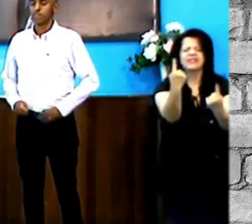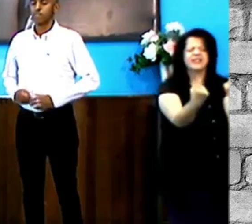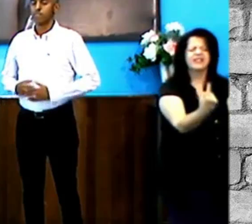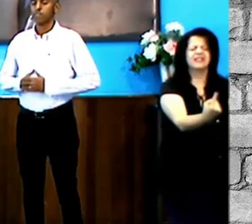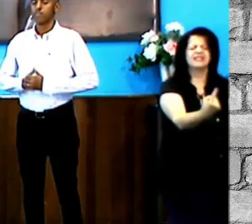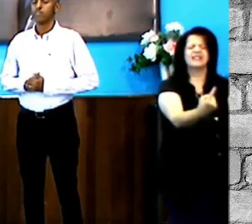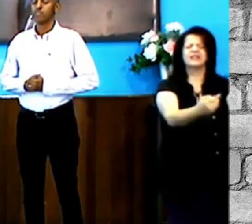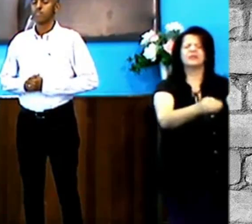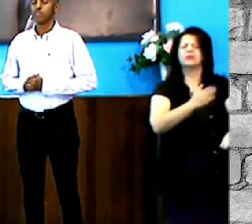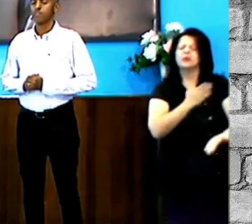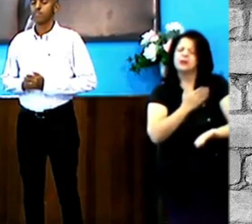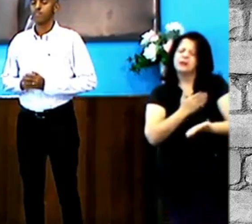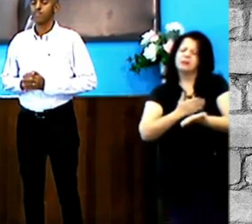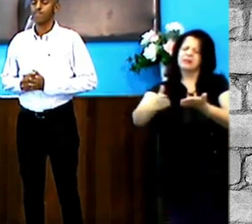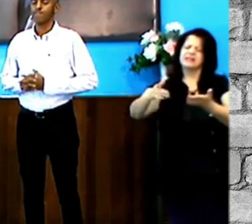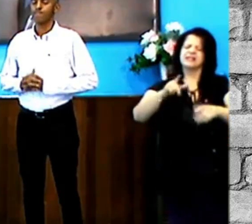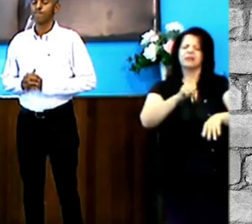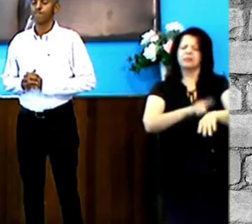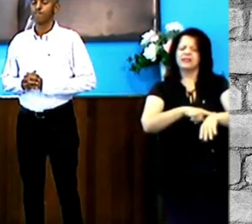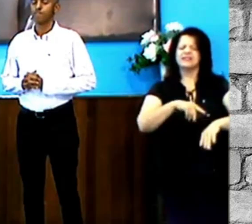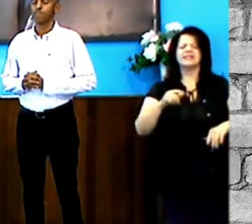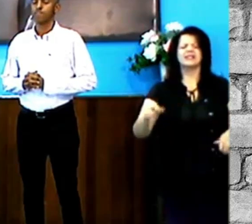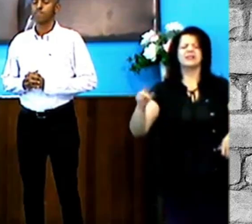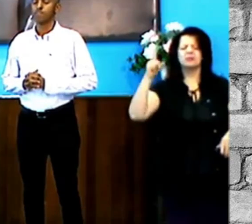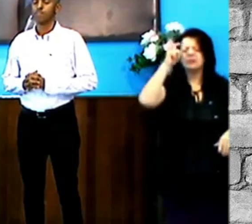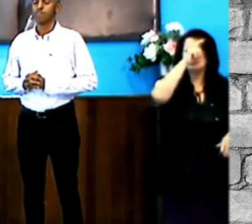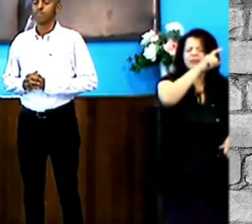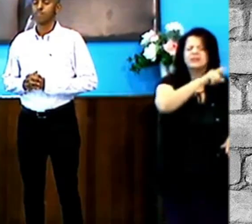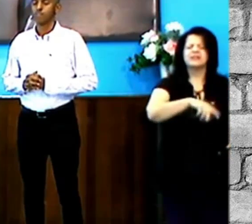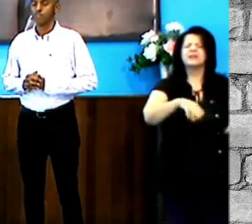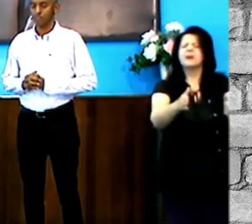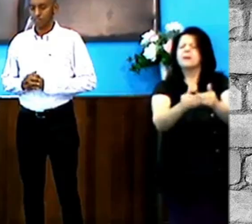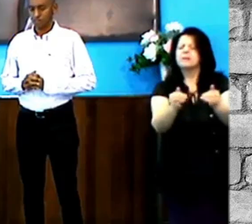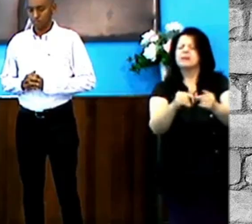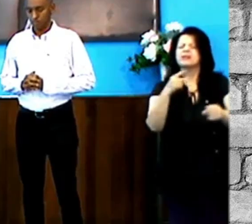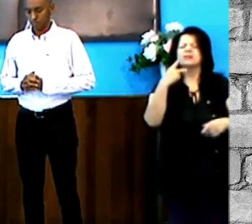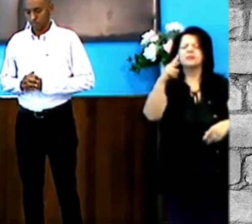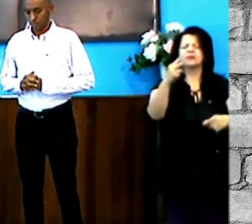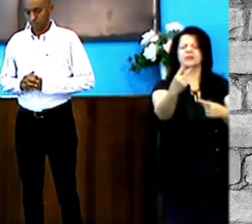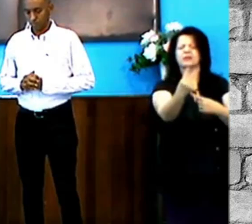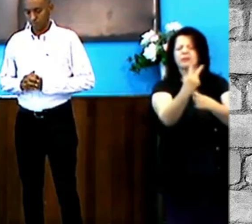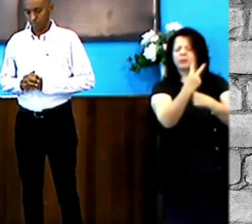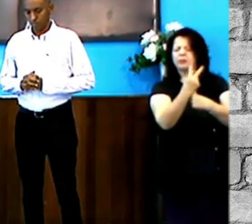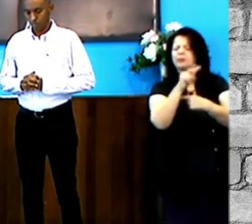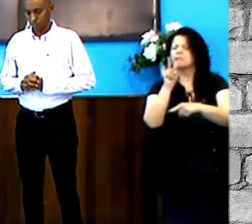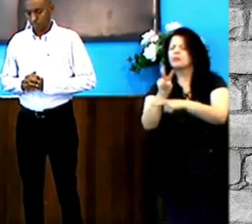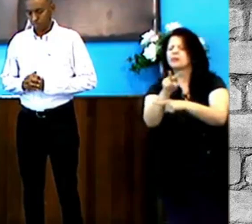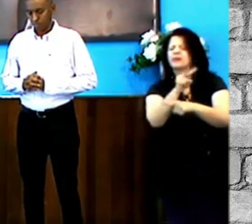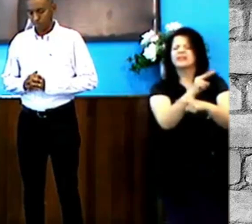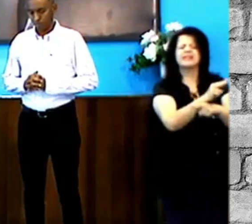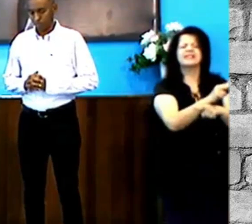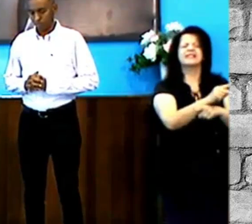momento complicado. Nós queremos pedir, ó Pai, a tua proteção e agradecer porque a cada dia o Senhor tem cuidado e tem suprido cada uma das